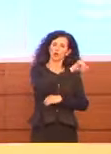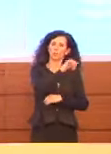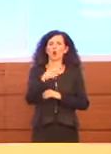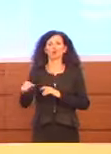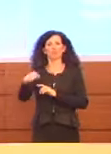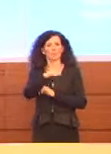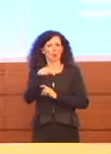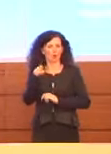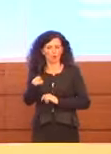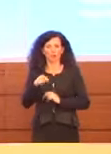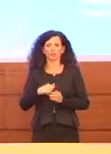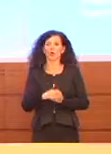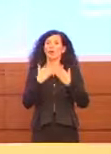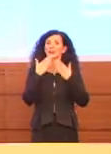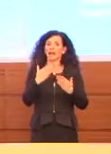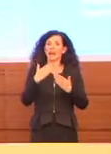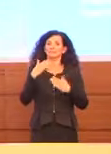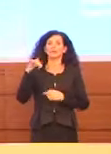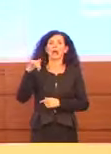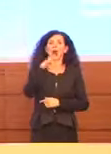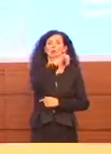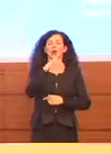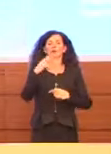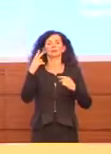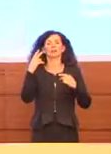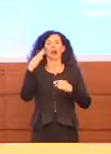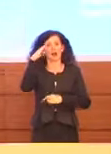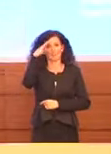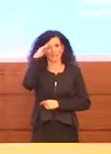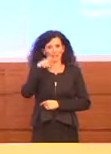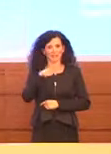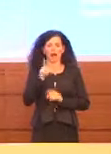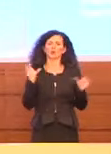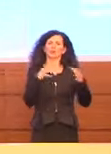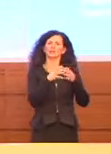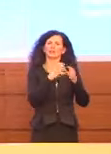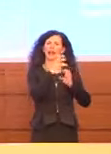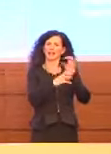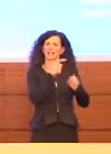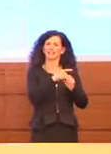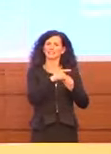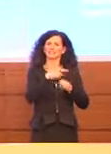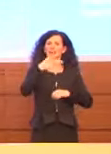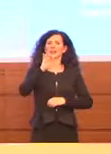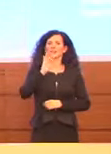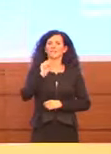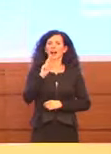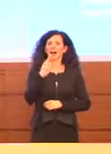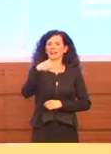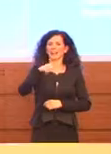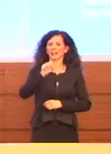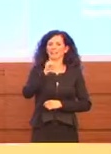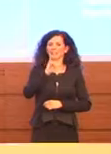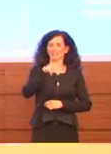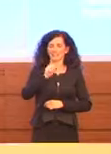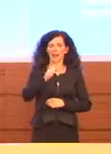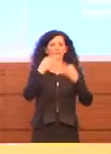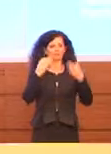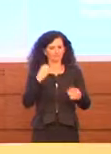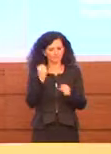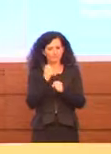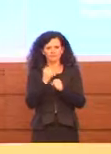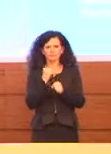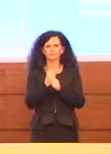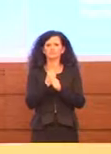all'impegno dell'aeronautica militare dell'unità di crisi della farnesina abbiamo lavorato per garantire il rientro in patria